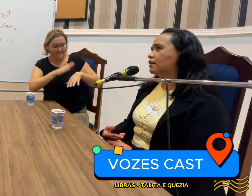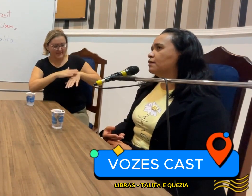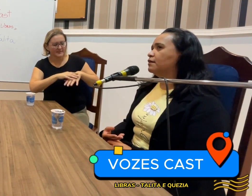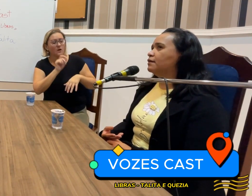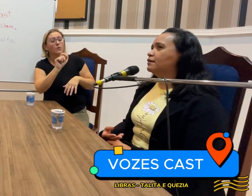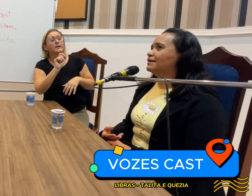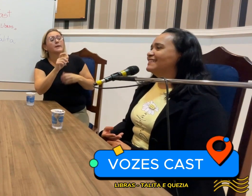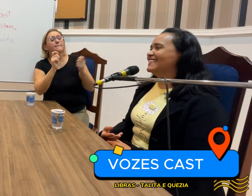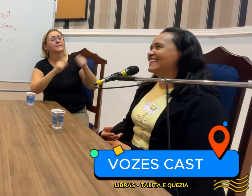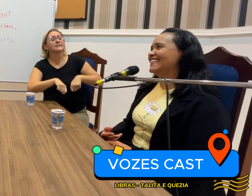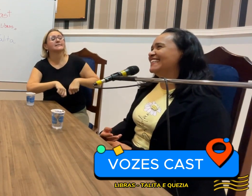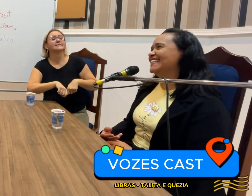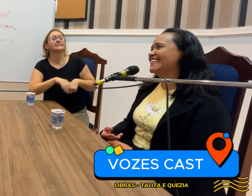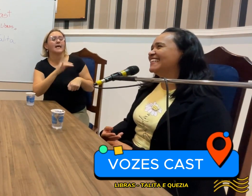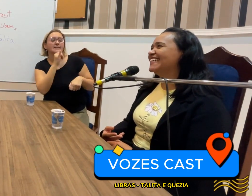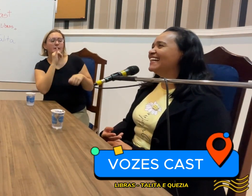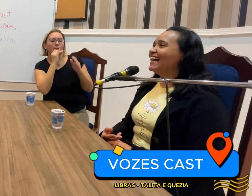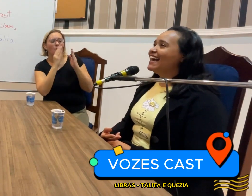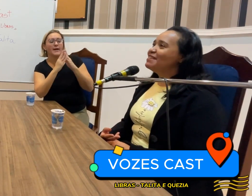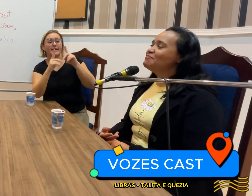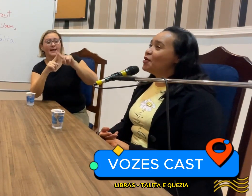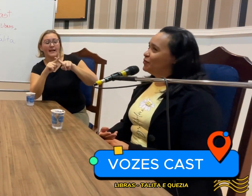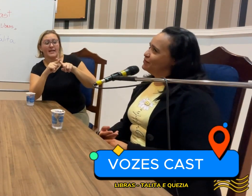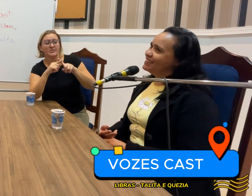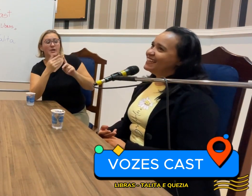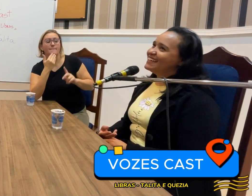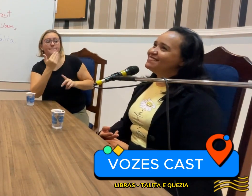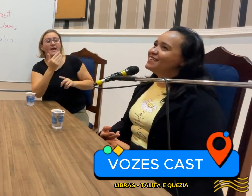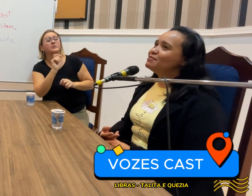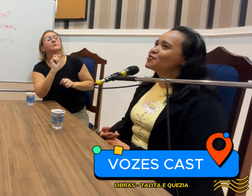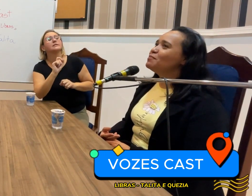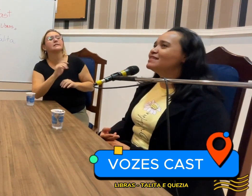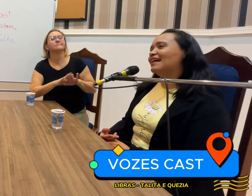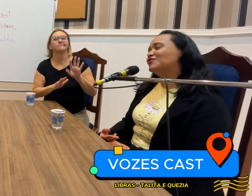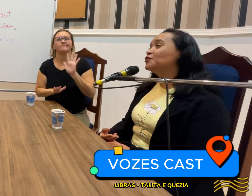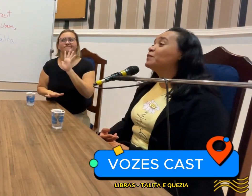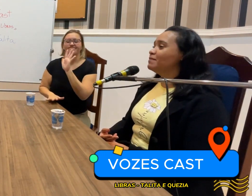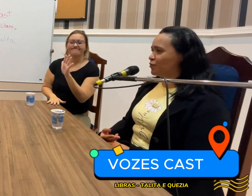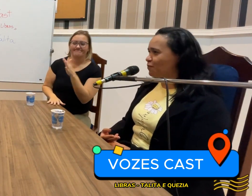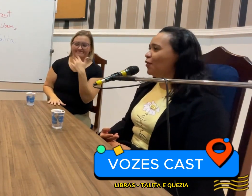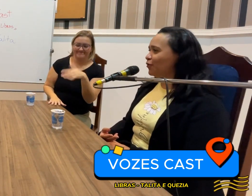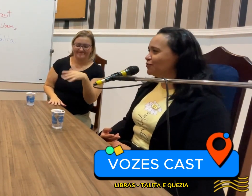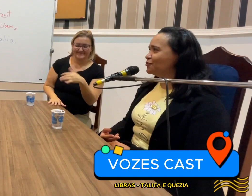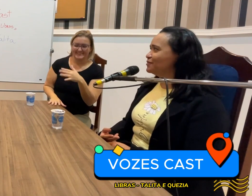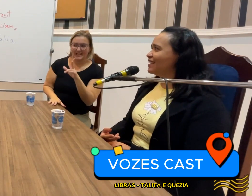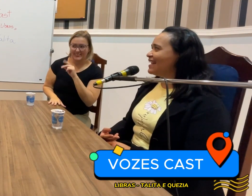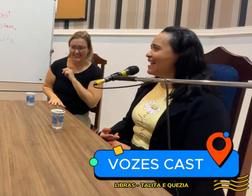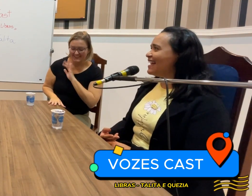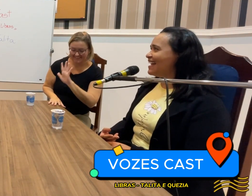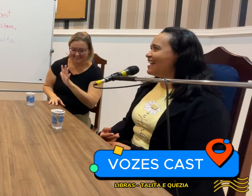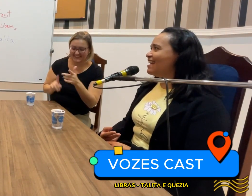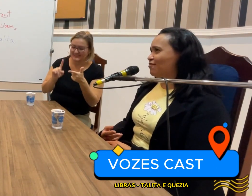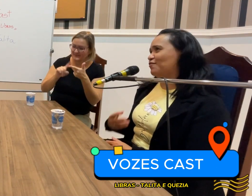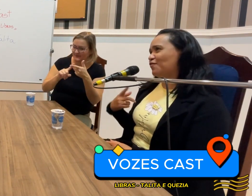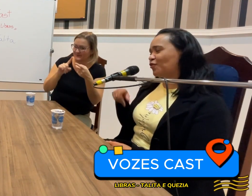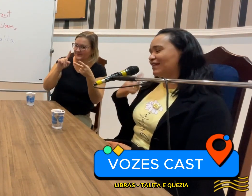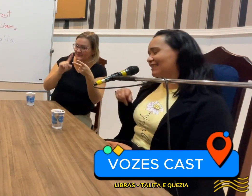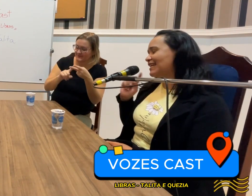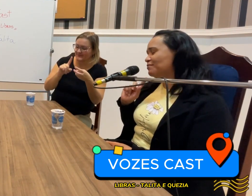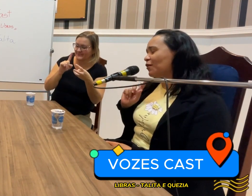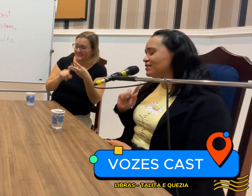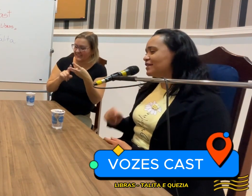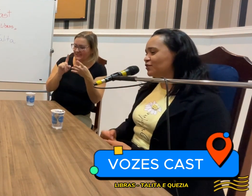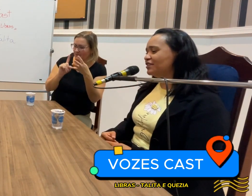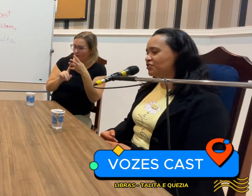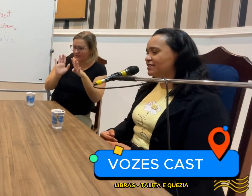conhecimento da interpretação? Bom, vamos começar. Acho que o primeiro ponto, eu vou voltar